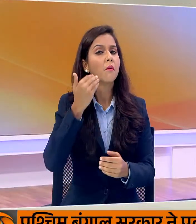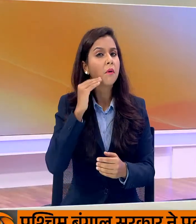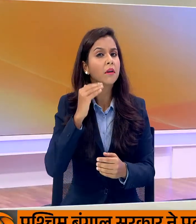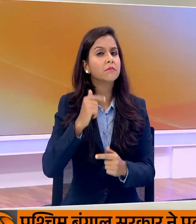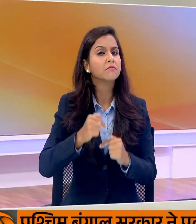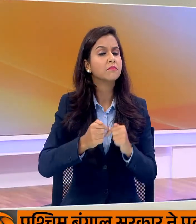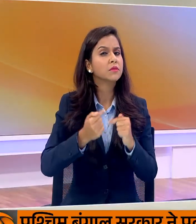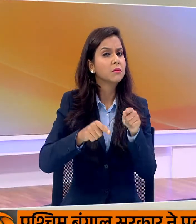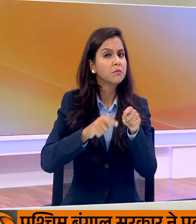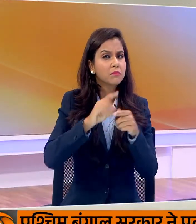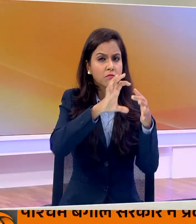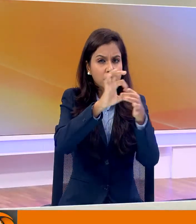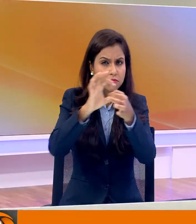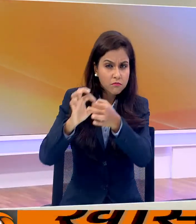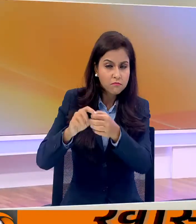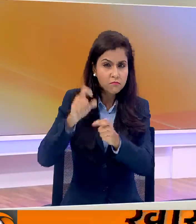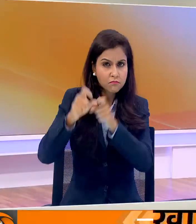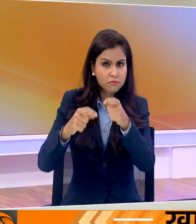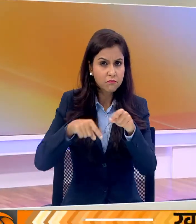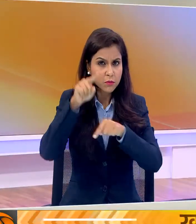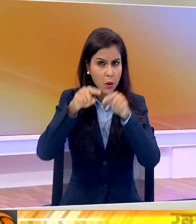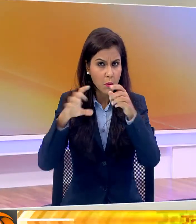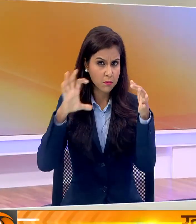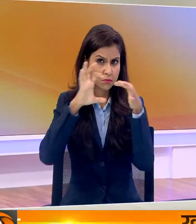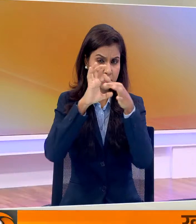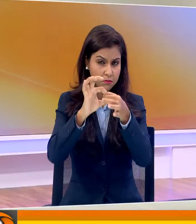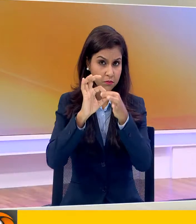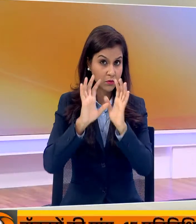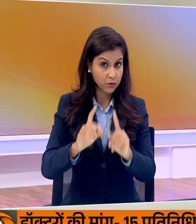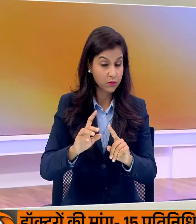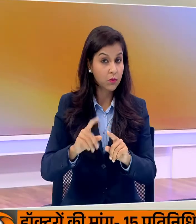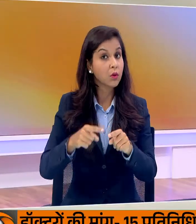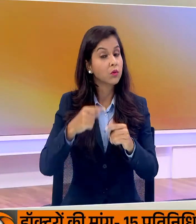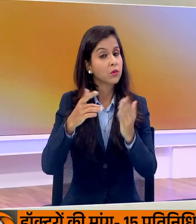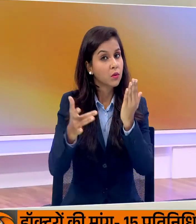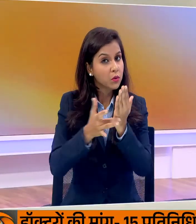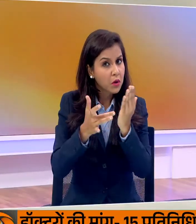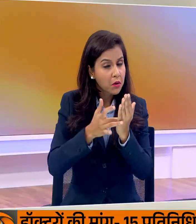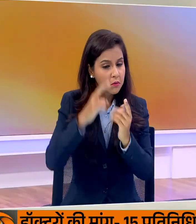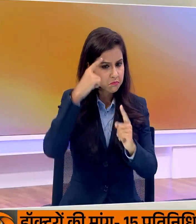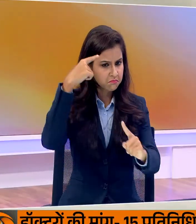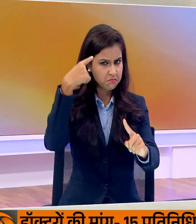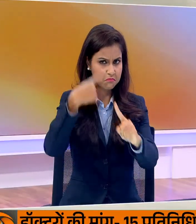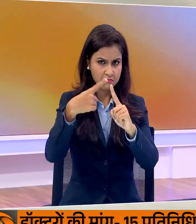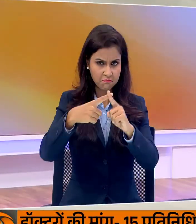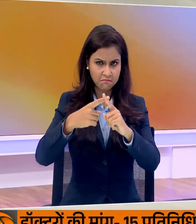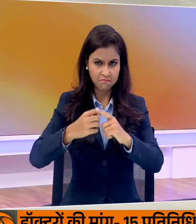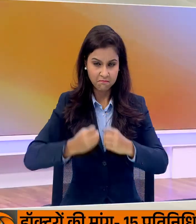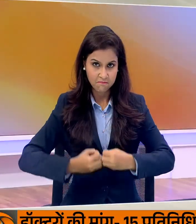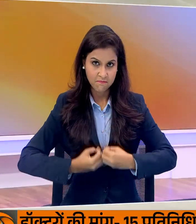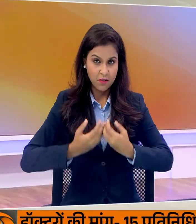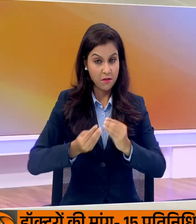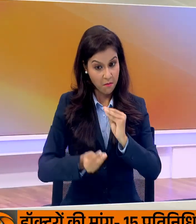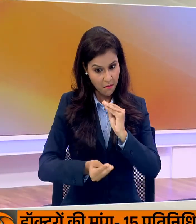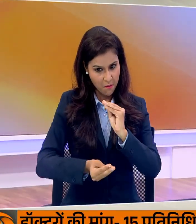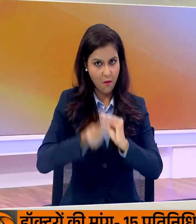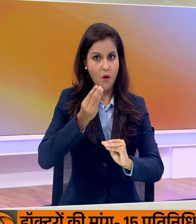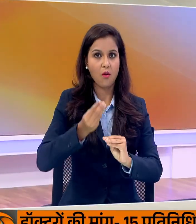डेमोक्रेटिक वैल्यूज जुड़ जाती हैं, तो टेक्नोलॉजी की पॉजिटिव एनर्जी बढ़ जाती